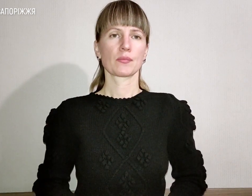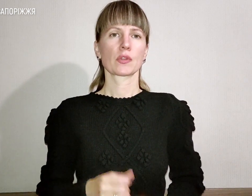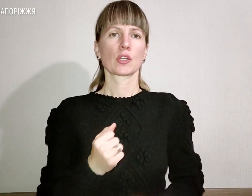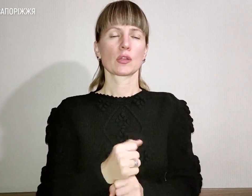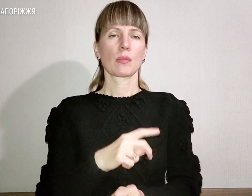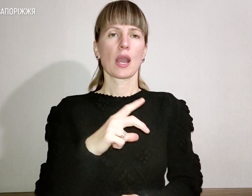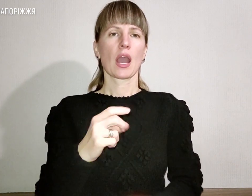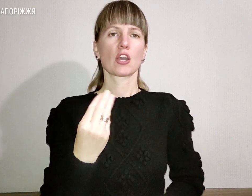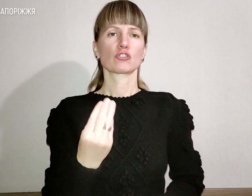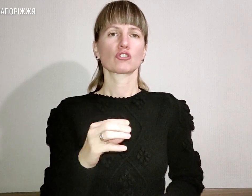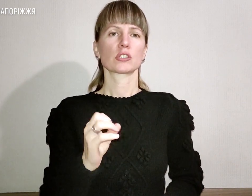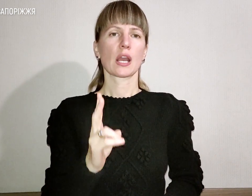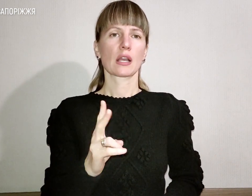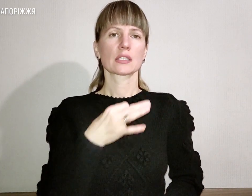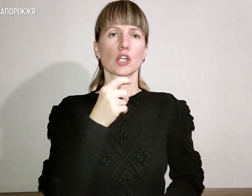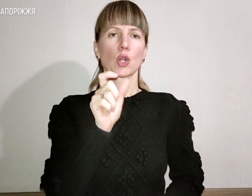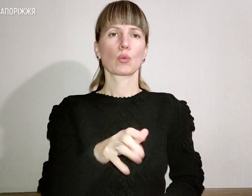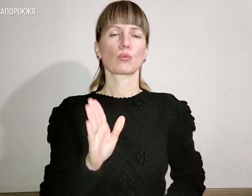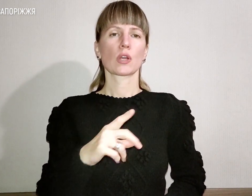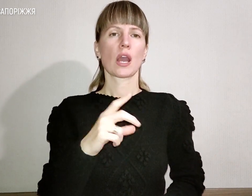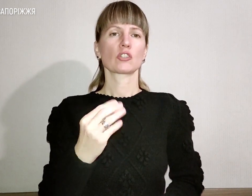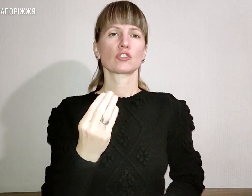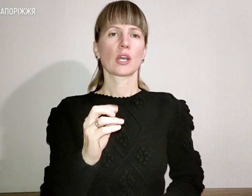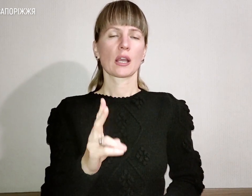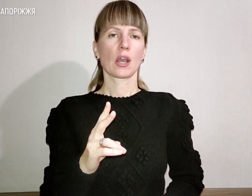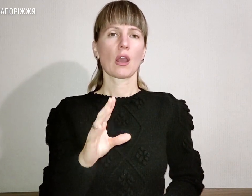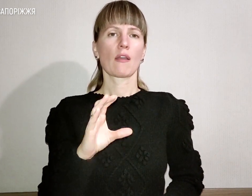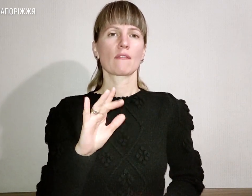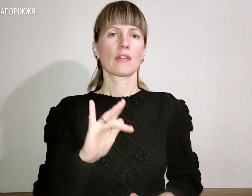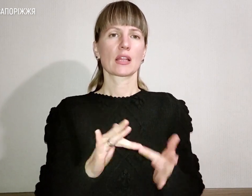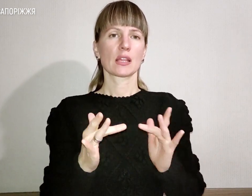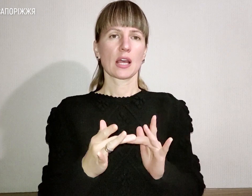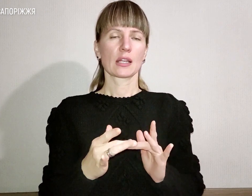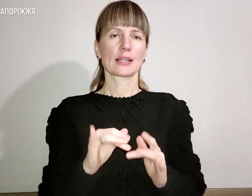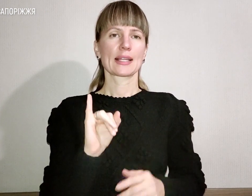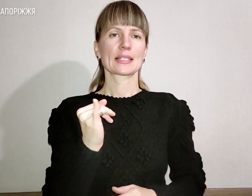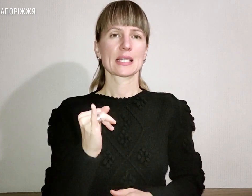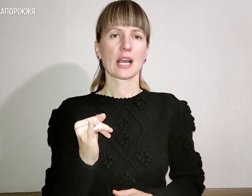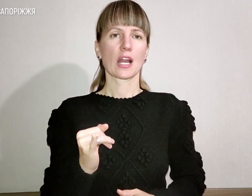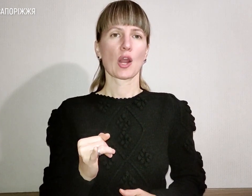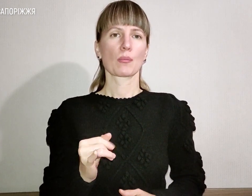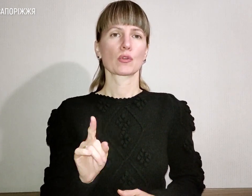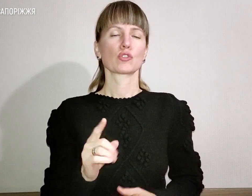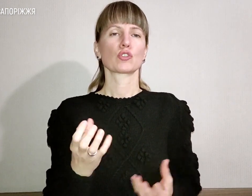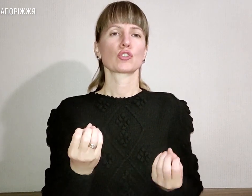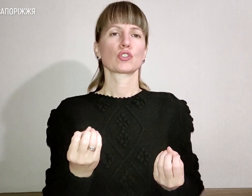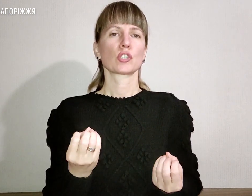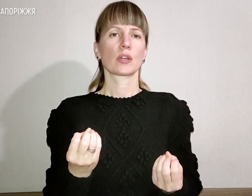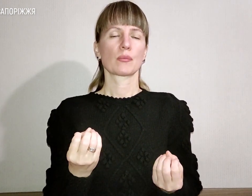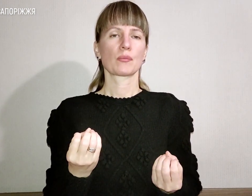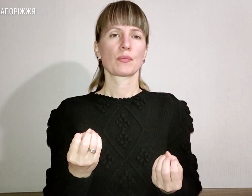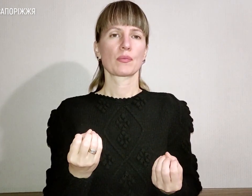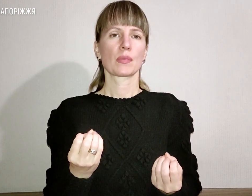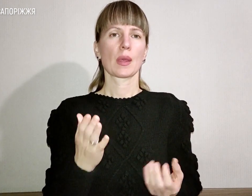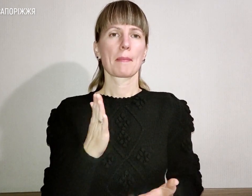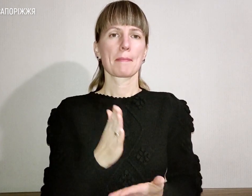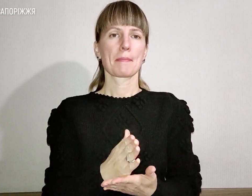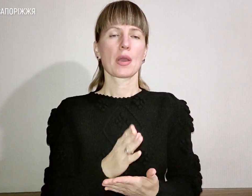людям, нехай буде хештег у соціальних мережах, там в інстаграмі, чи там що вони мають на увазі. Так я буду